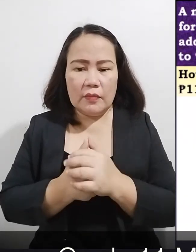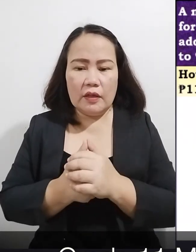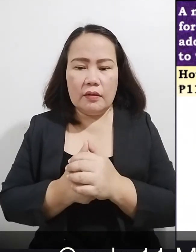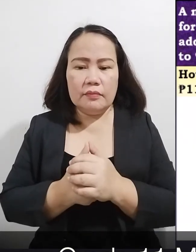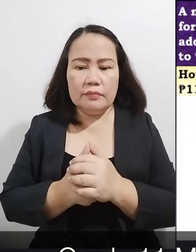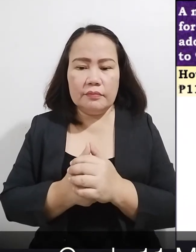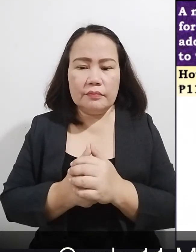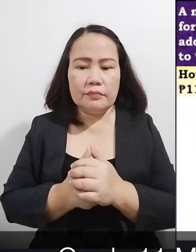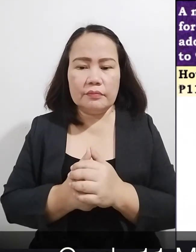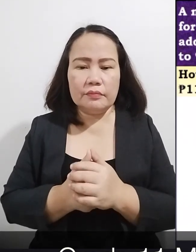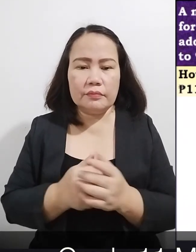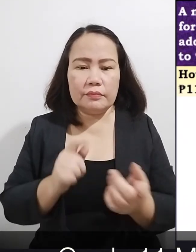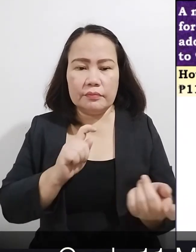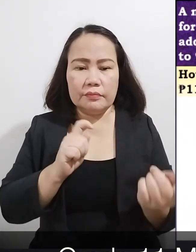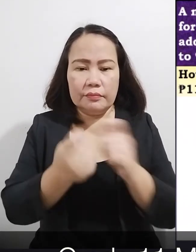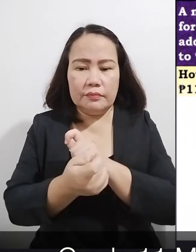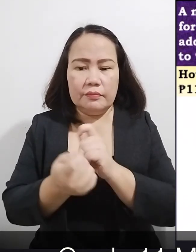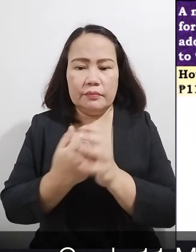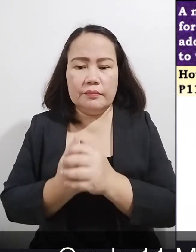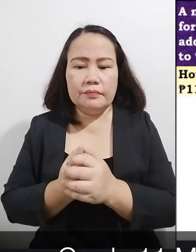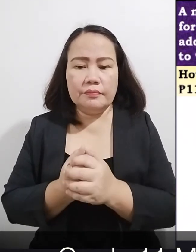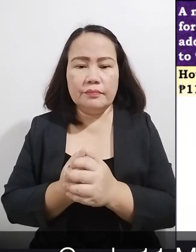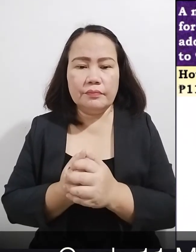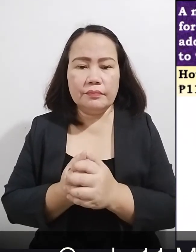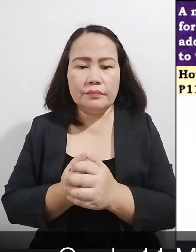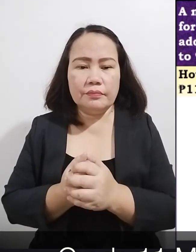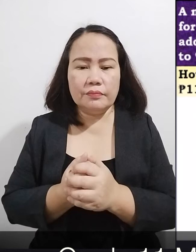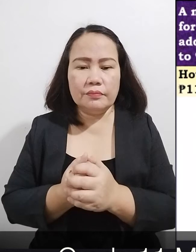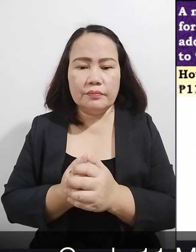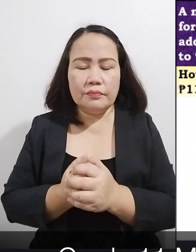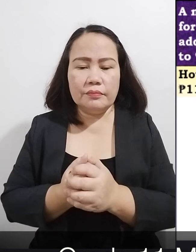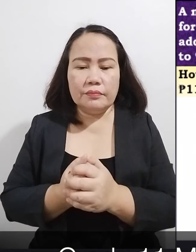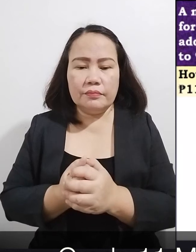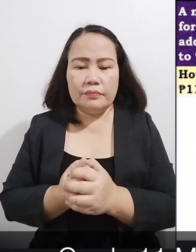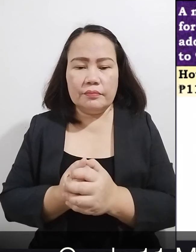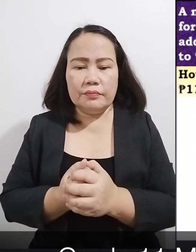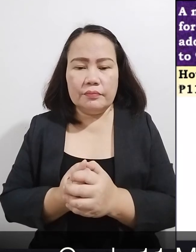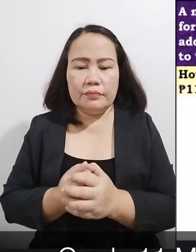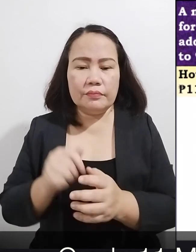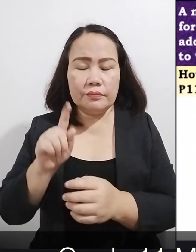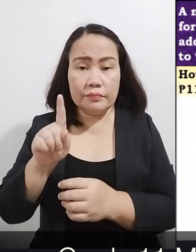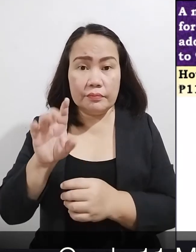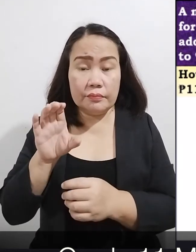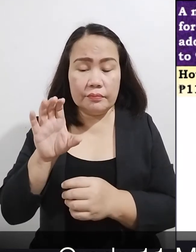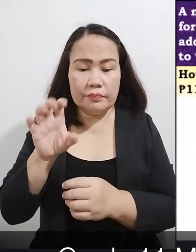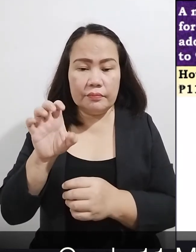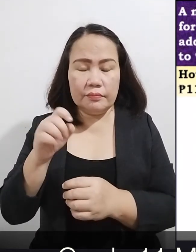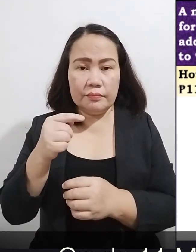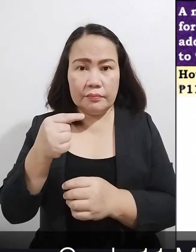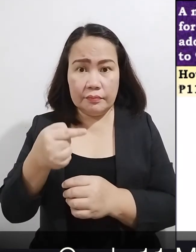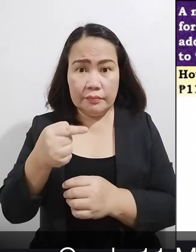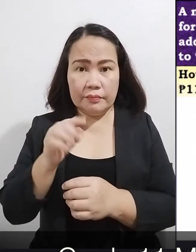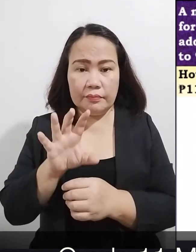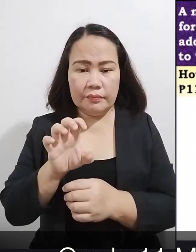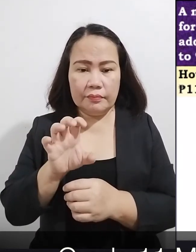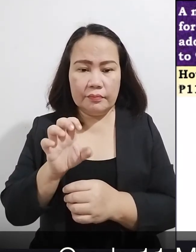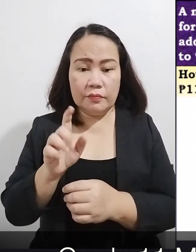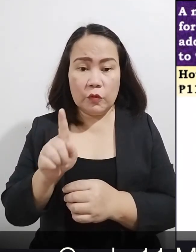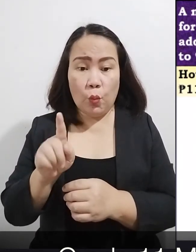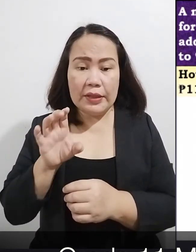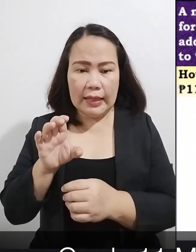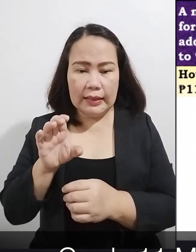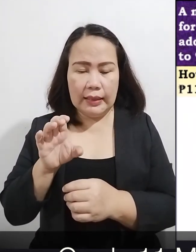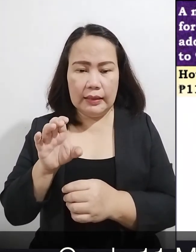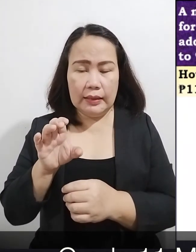Ayan, next, transpose natin yung 15 sa kabilang side ng equation. Okay, so 115 minus 15,